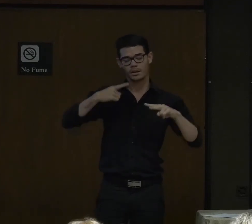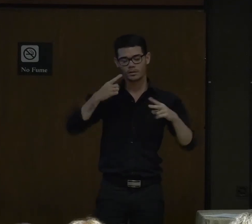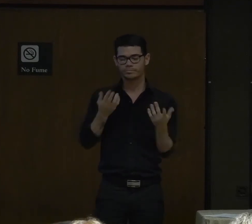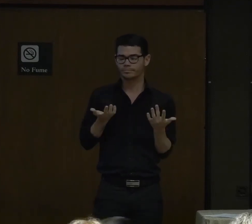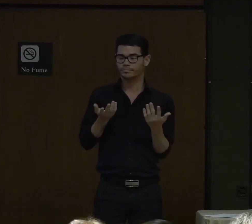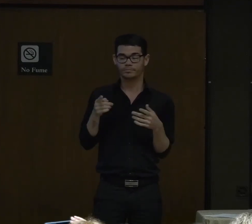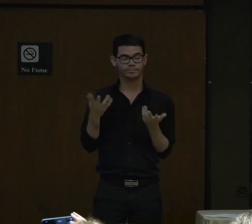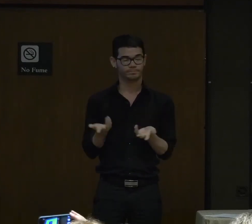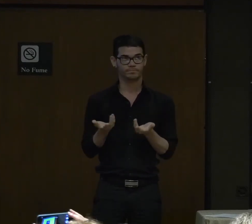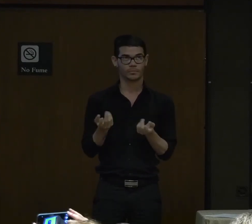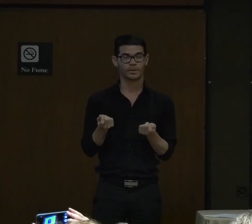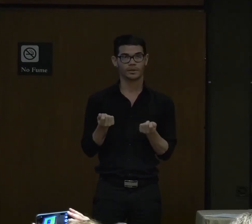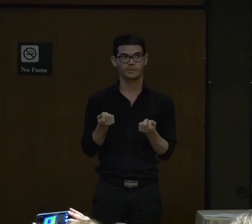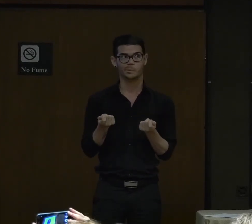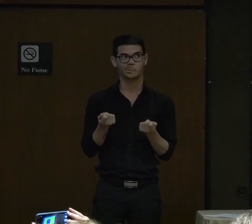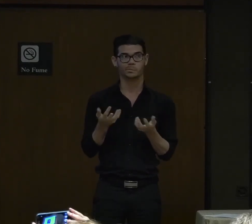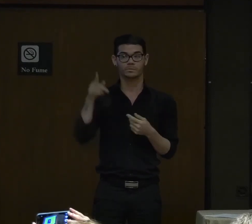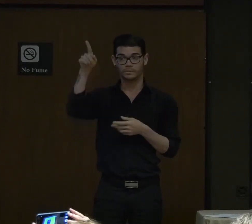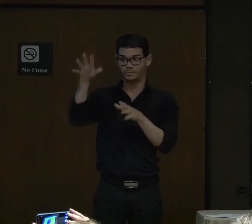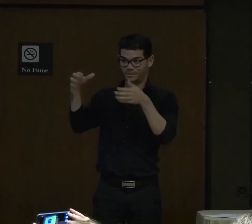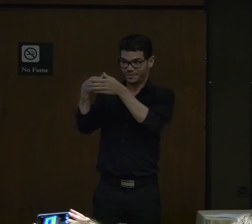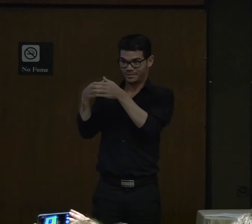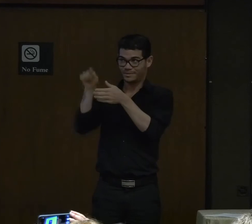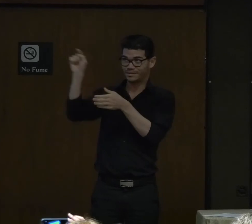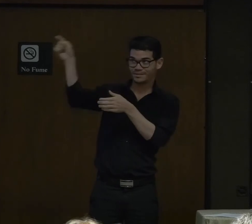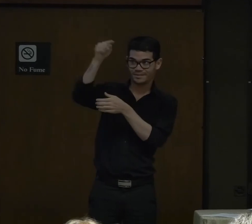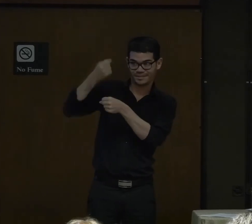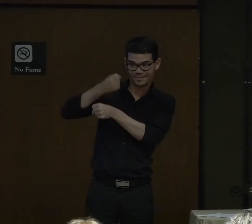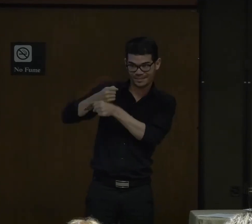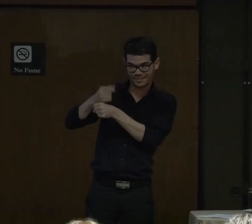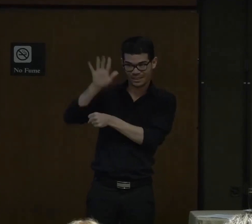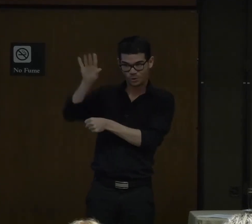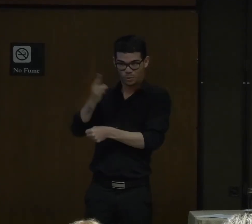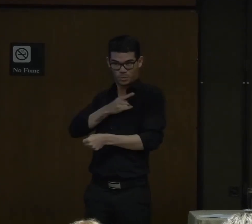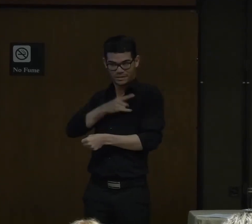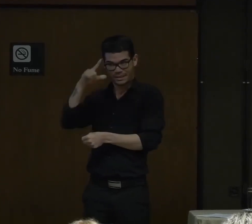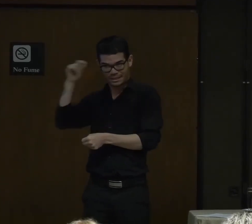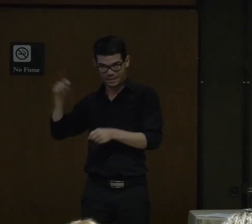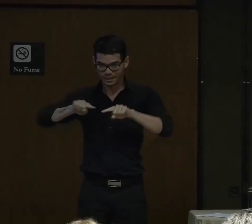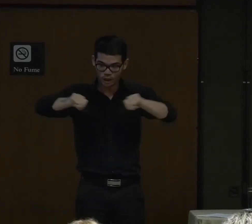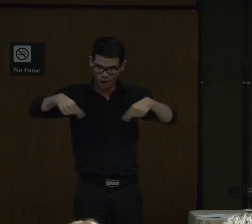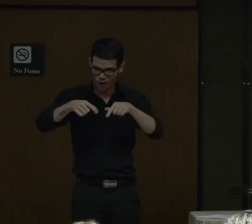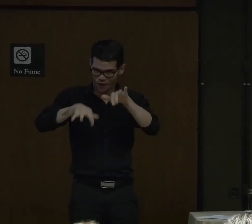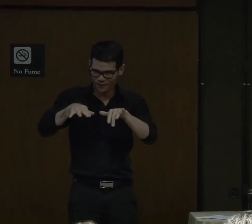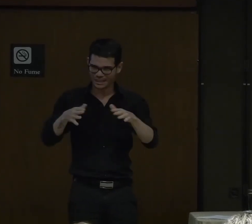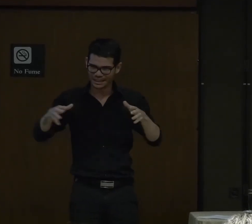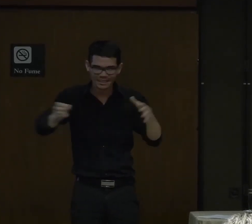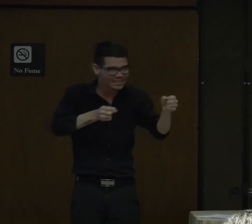los equipos de colaboración dentro de este centro de investigación que mencioné,